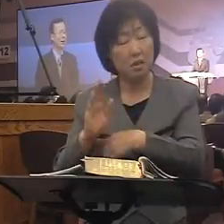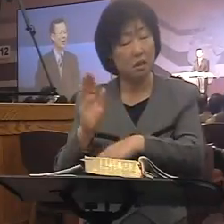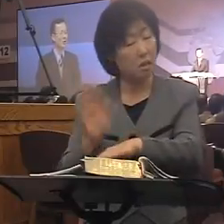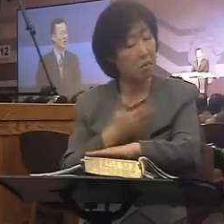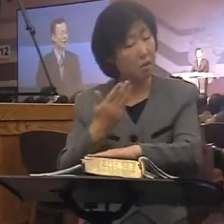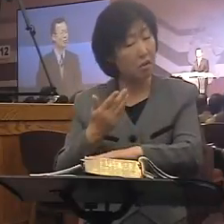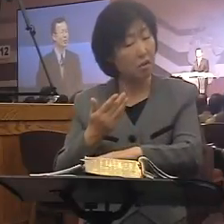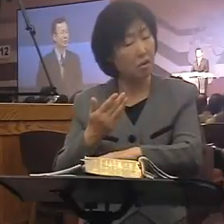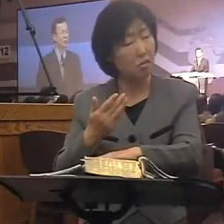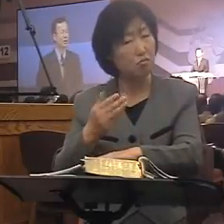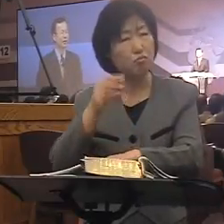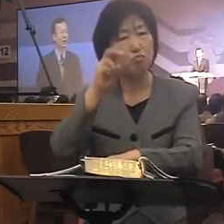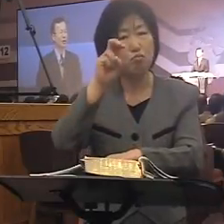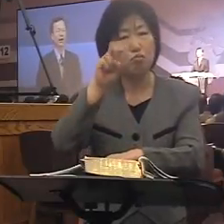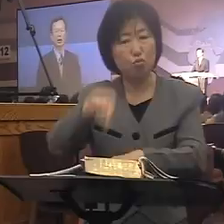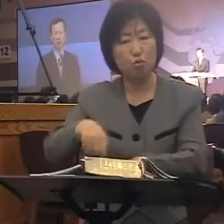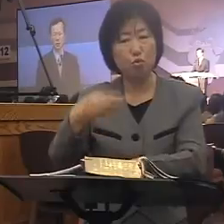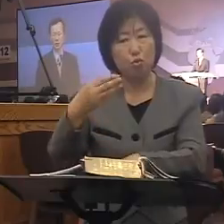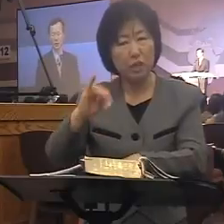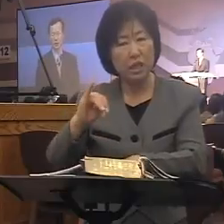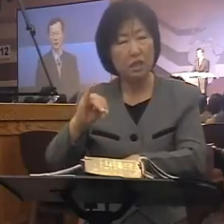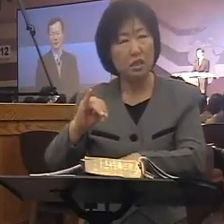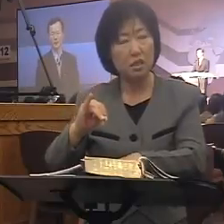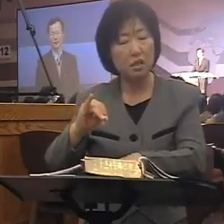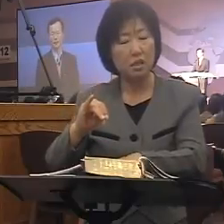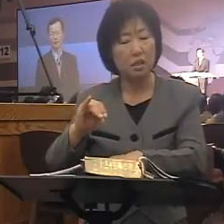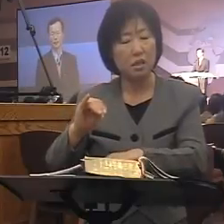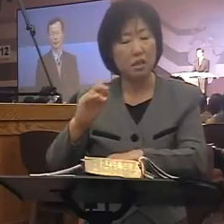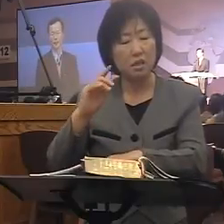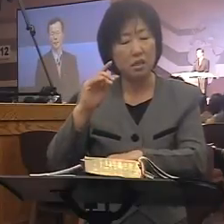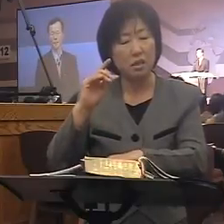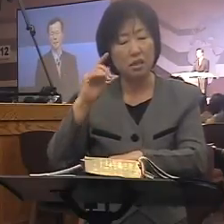무리 생활을 할 수 있습니다. 무리, 크라우드.